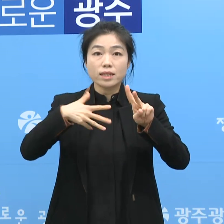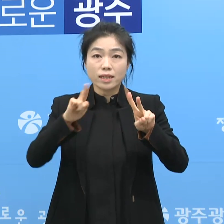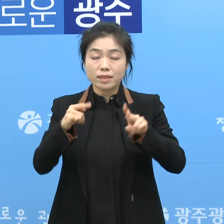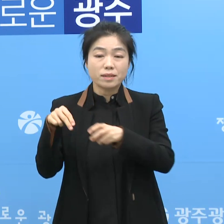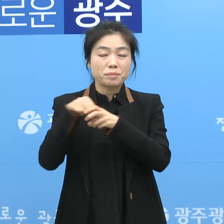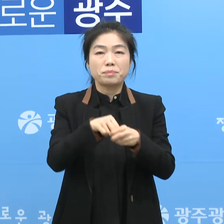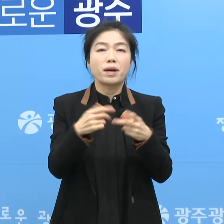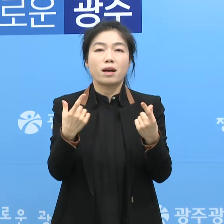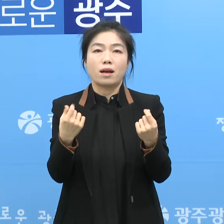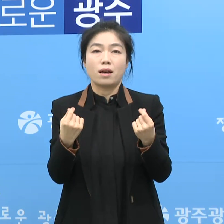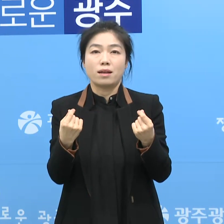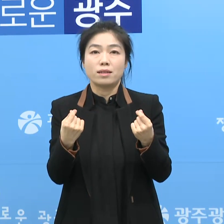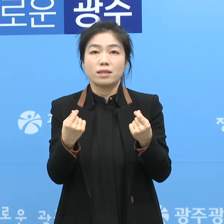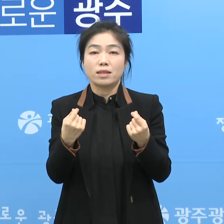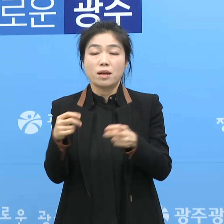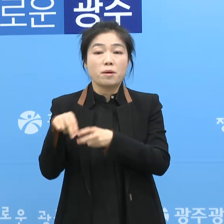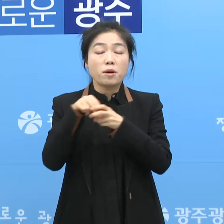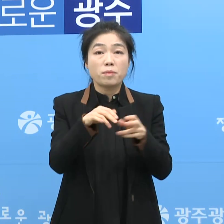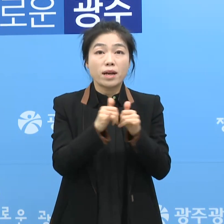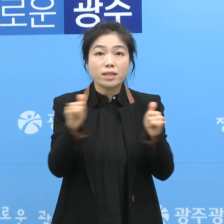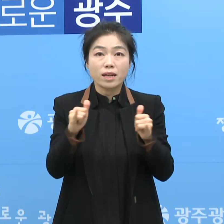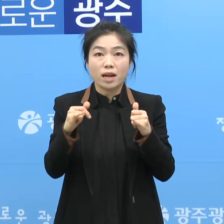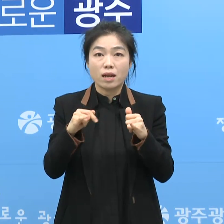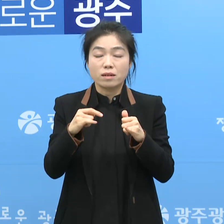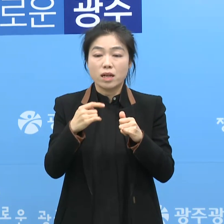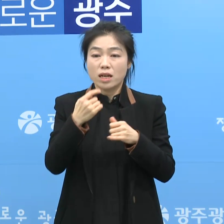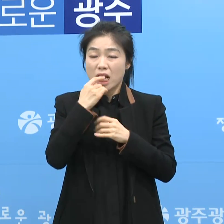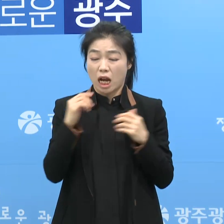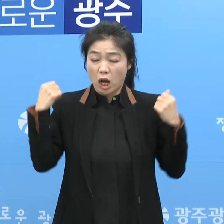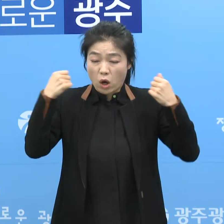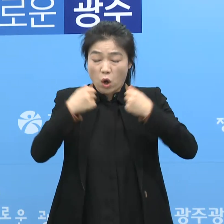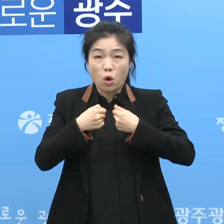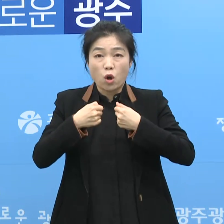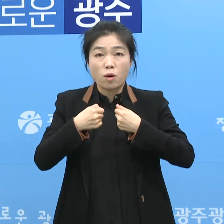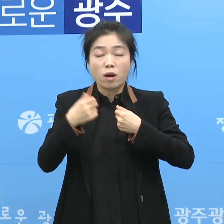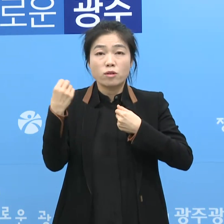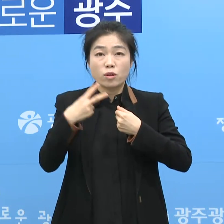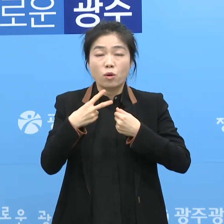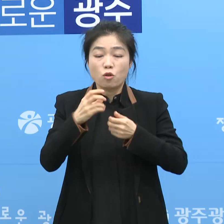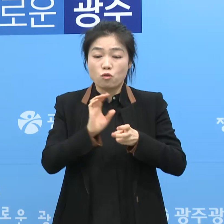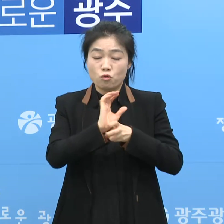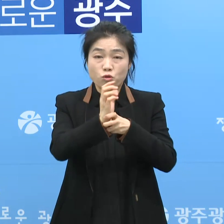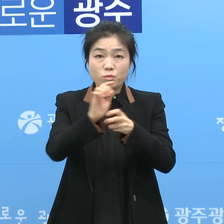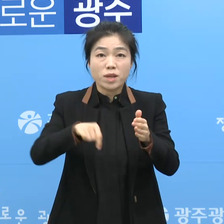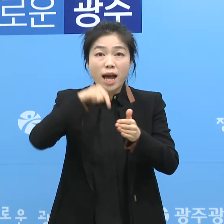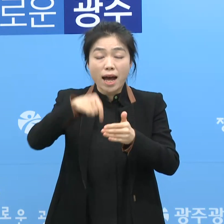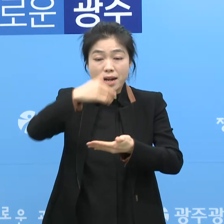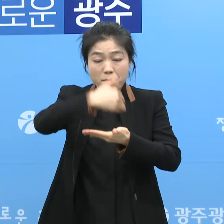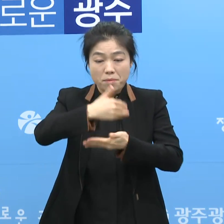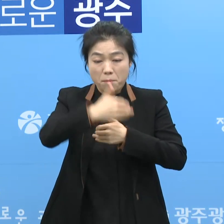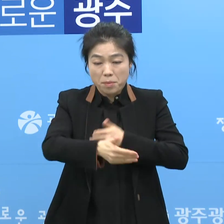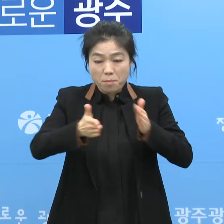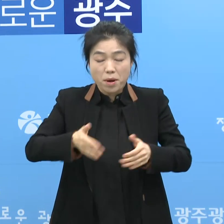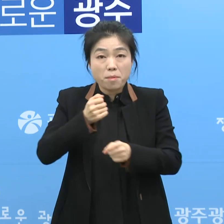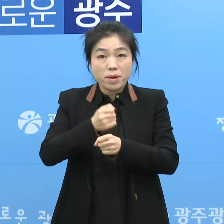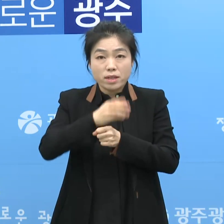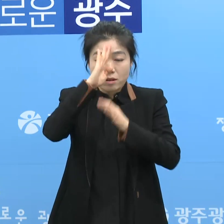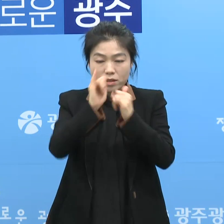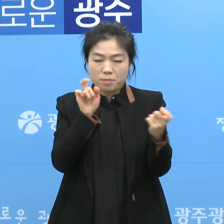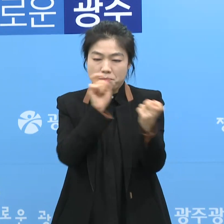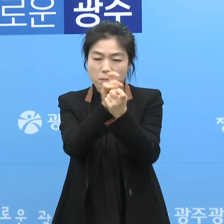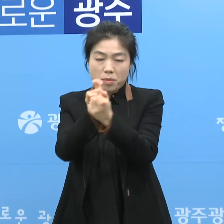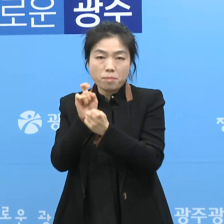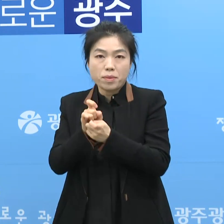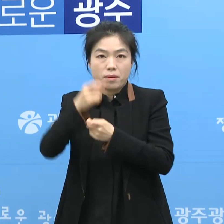때와 마찬가지로 이송 요원은 전신 보호구를 착용하고 구급차 내 격벽을 설치하여 환자와